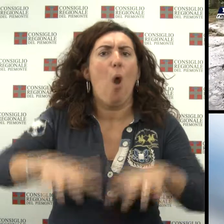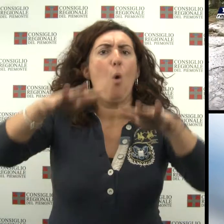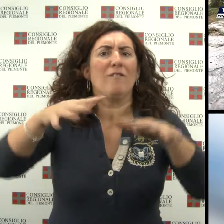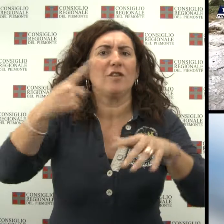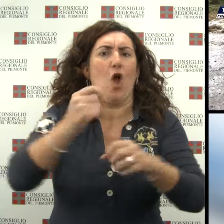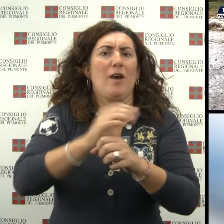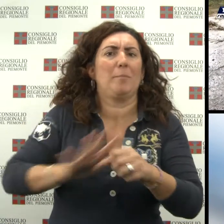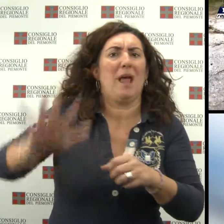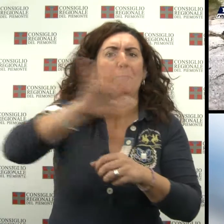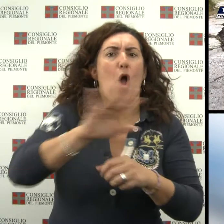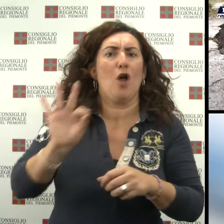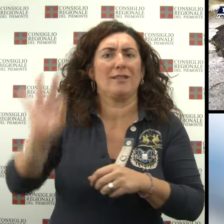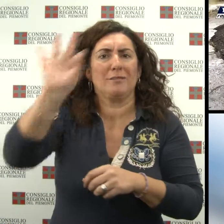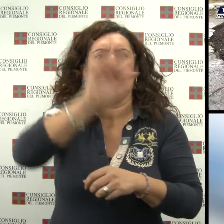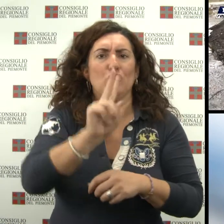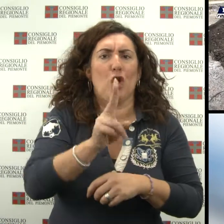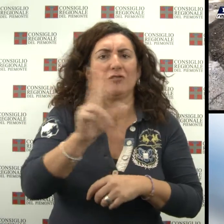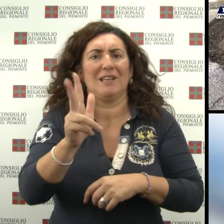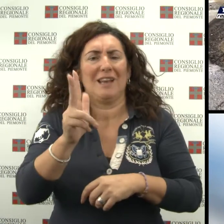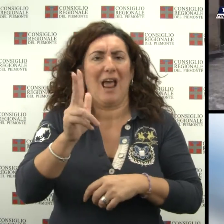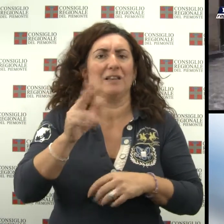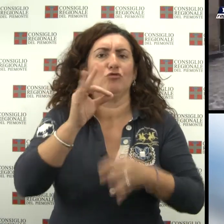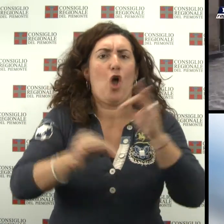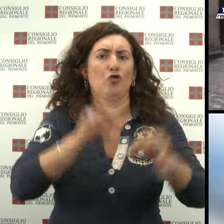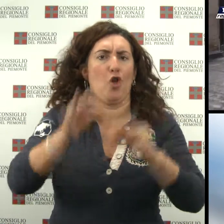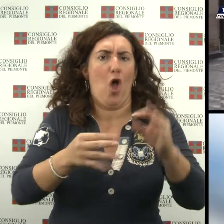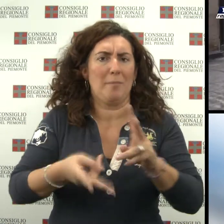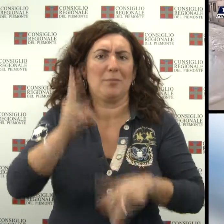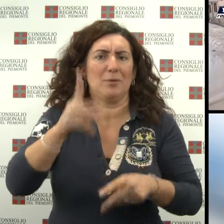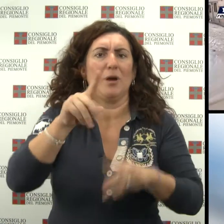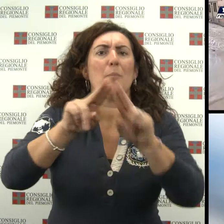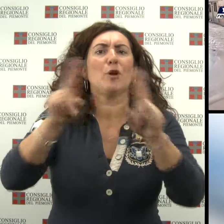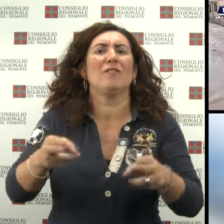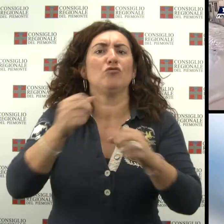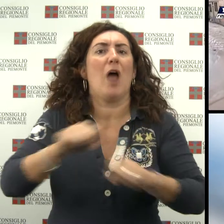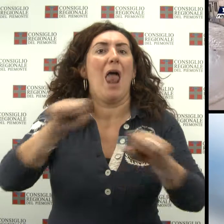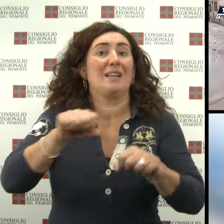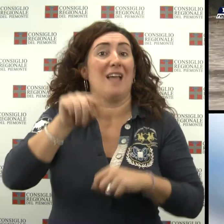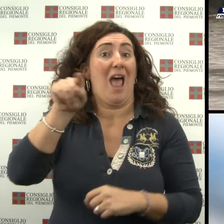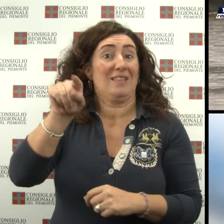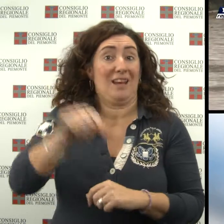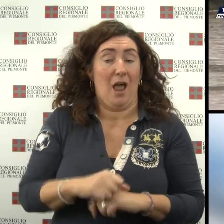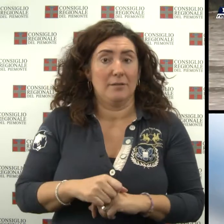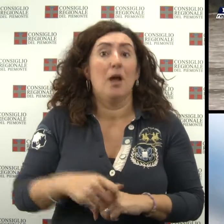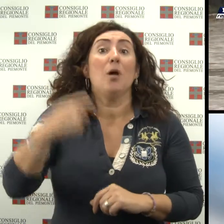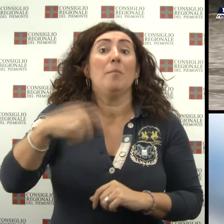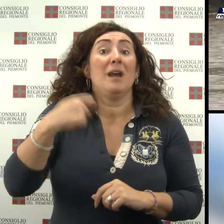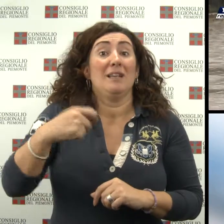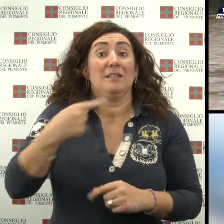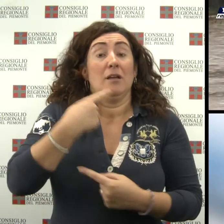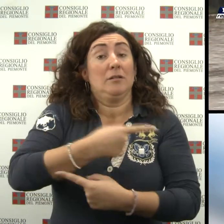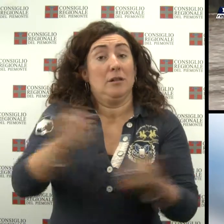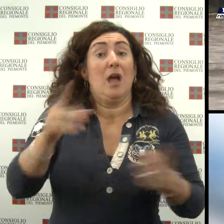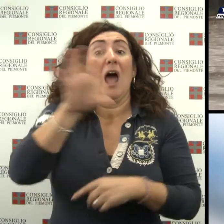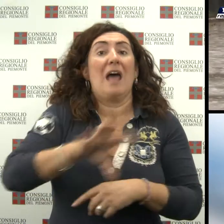sul Piemonte fra il 12 e il 13 ottobre, colpendo in particolare la provincia di Alessandria. Il presidente ha riferito che la